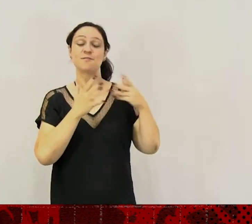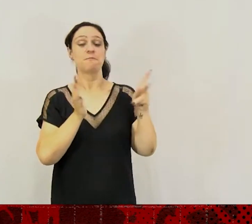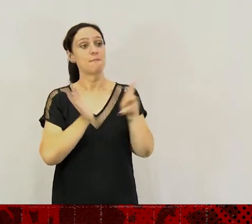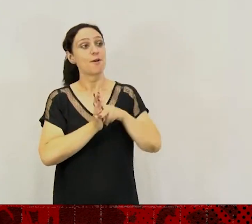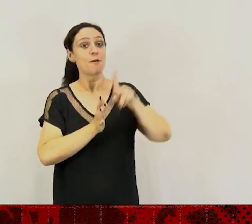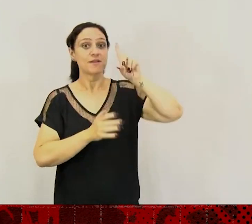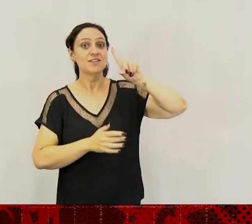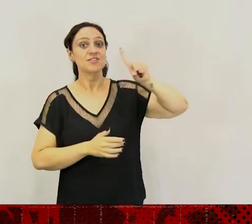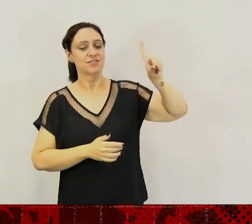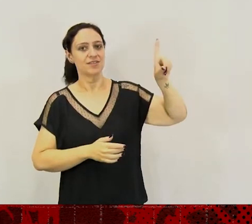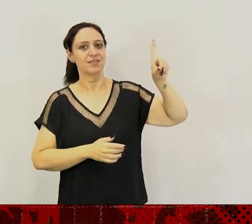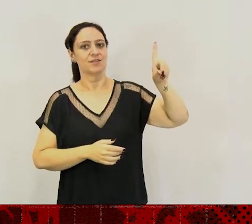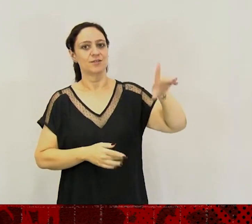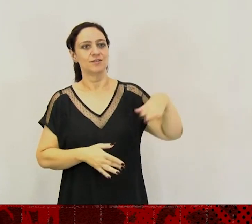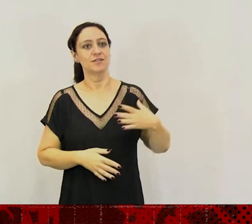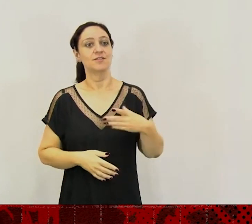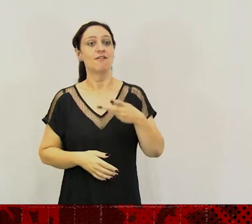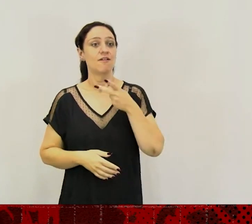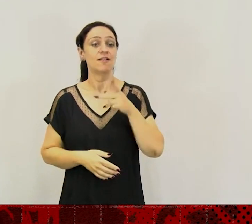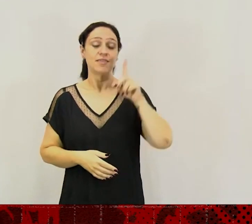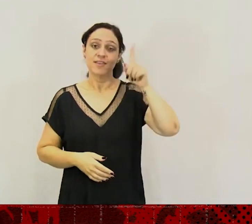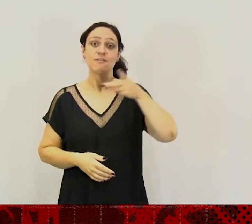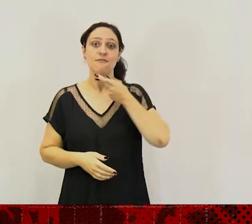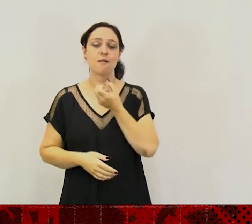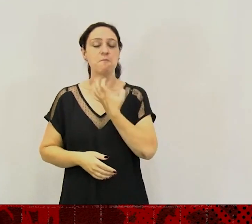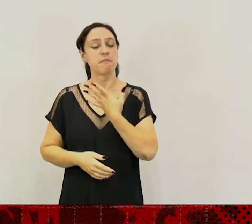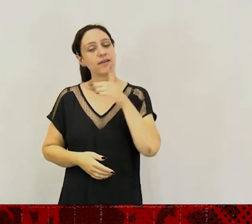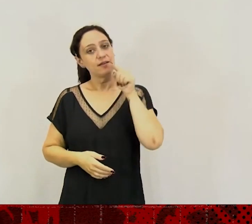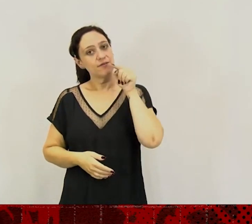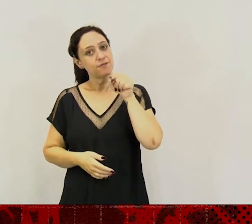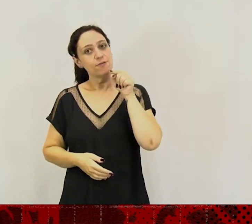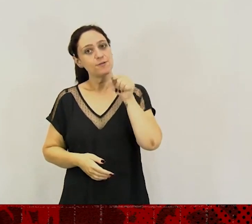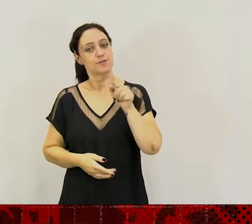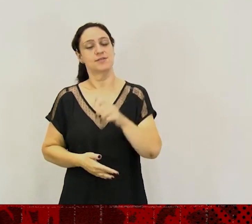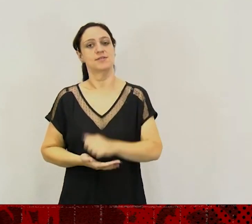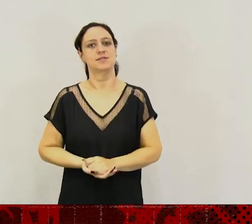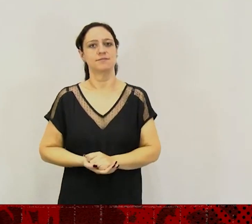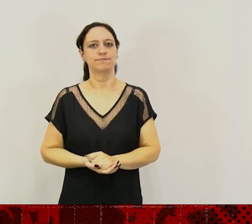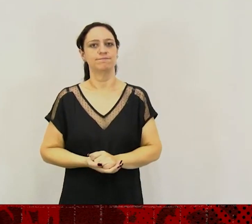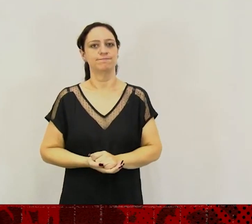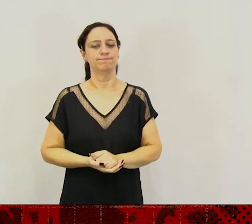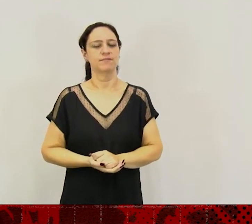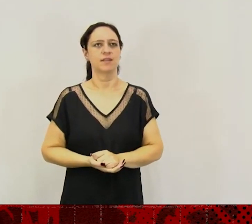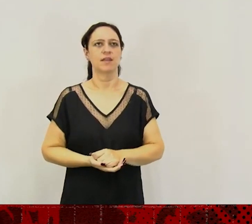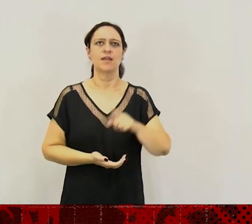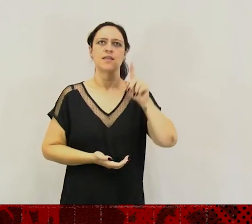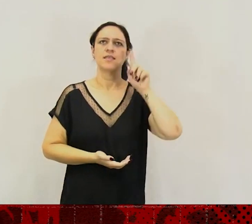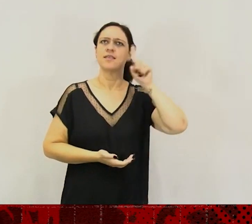nós. Ele falou bem de você. Ele olhou para você e falou assim: